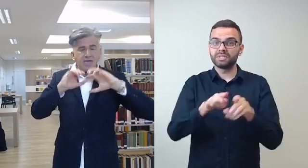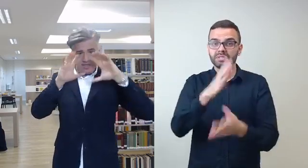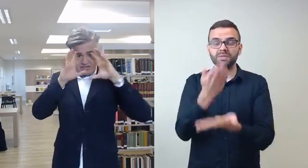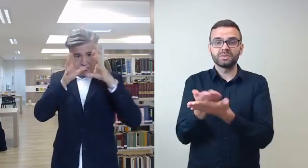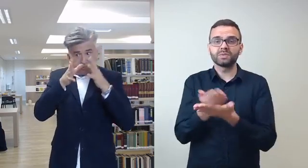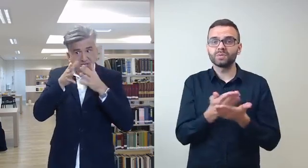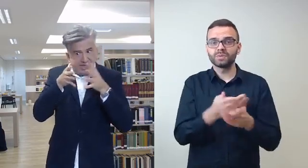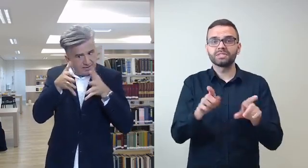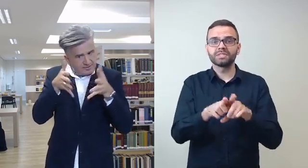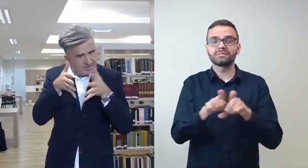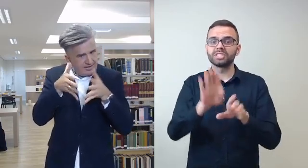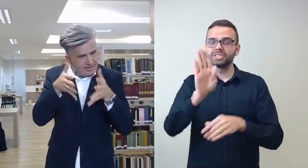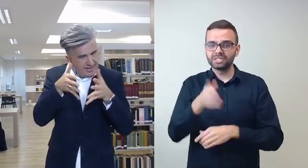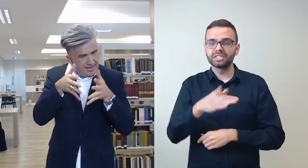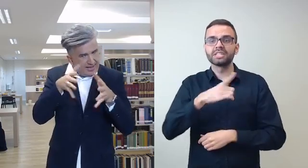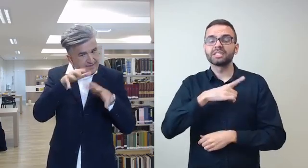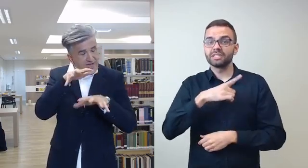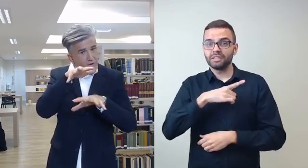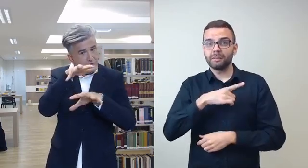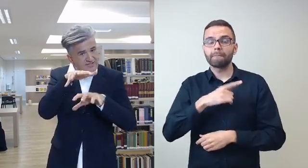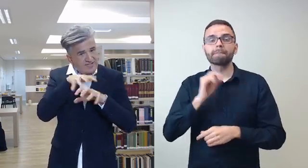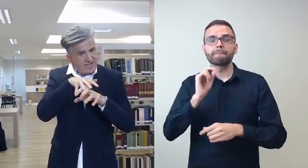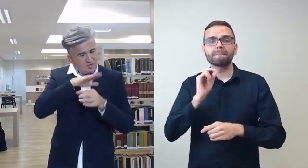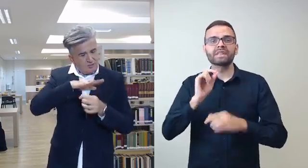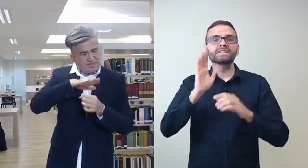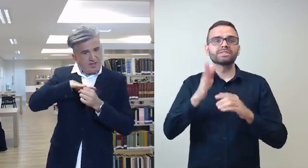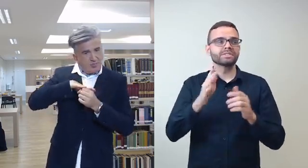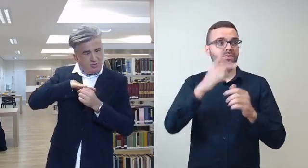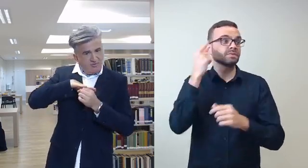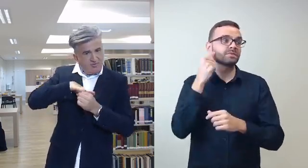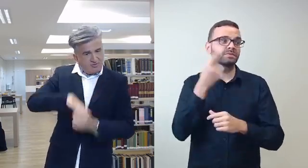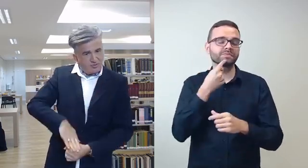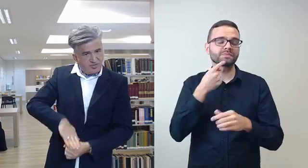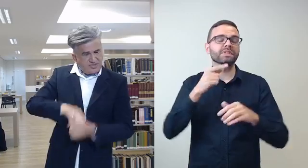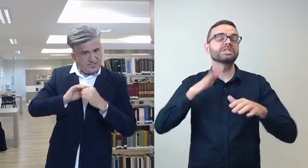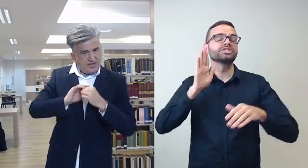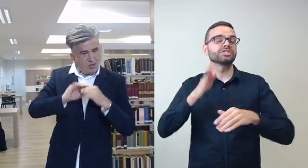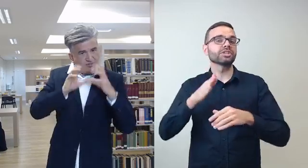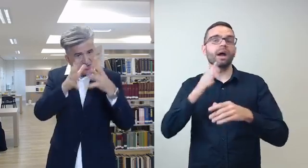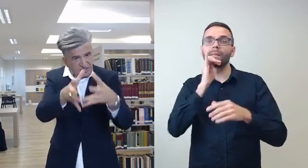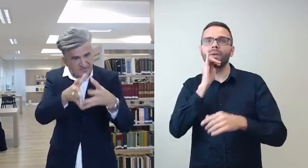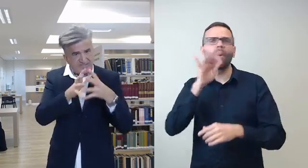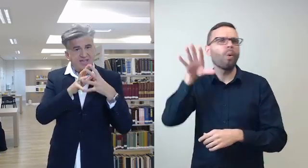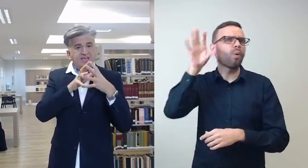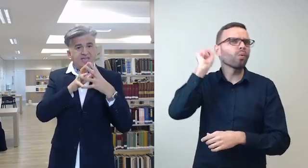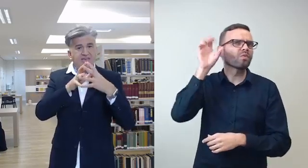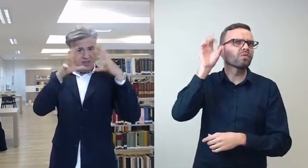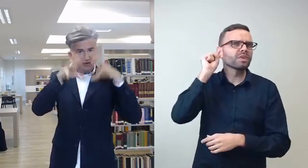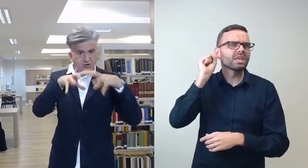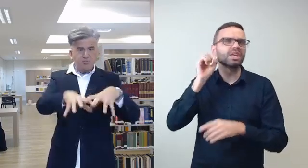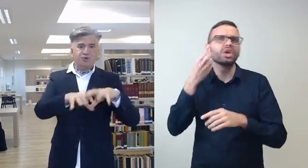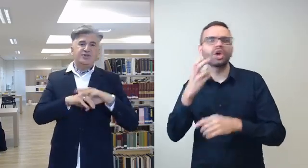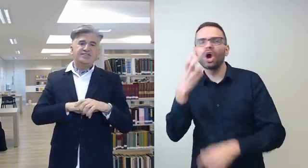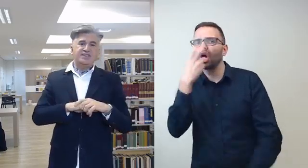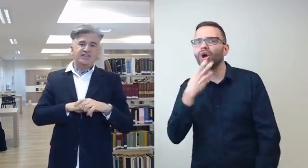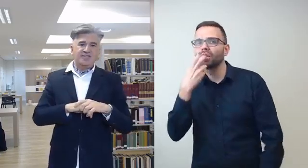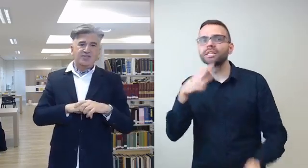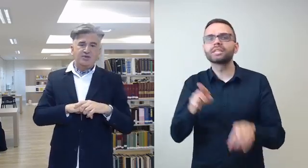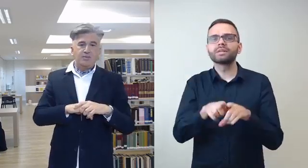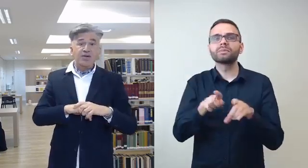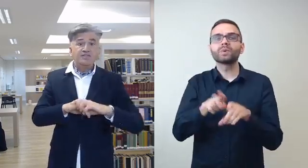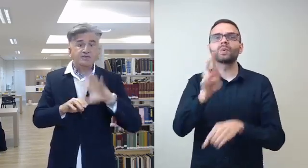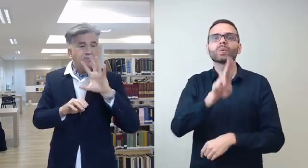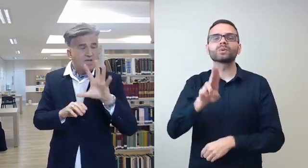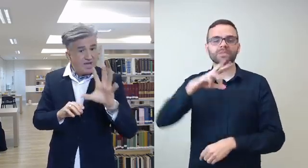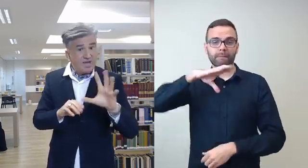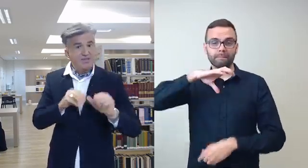né, que estão dominados ali, né, até colonizados ou passaram por um movimento audista ou ouvintista, e eles usam português sinalizado.